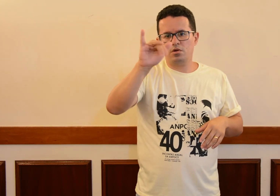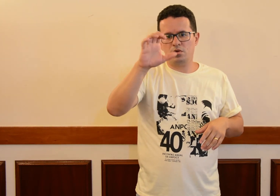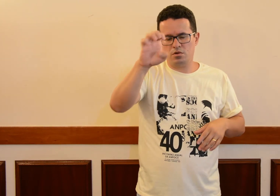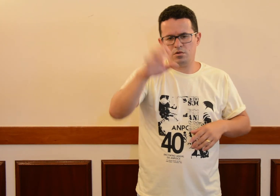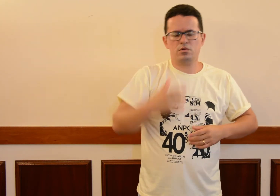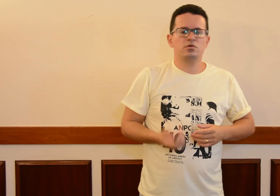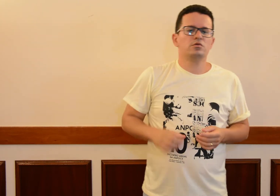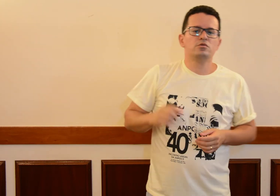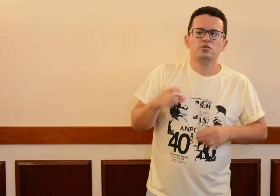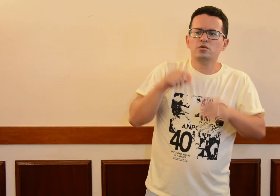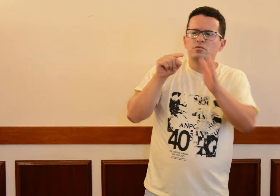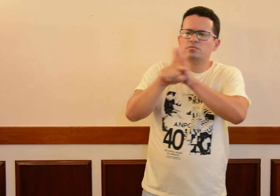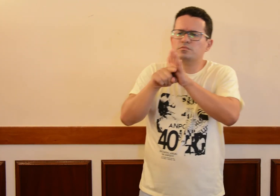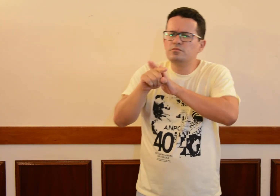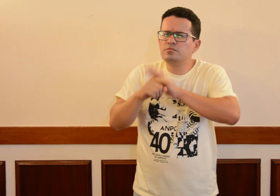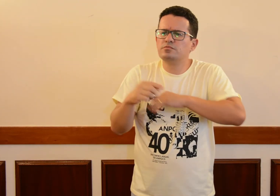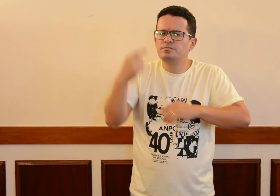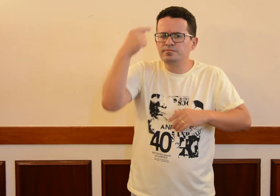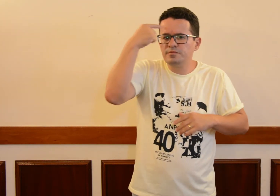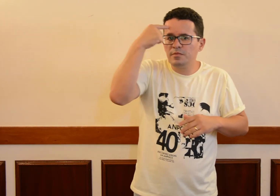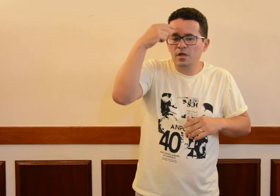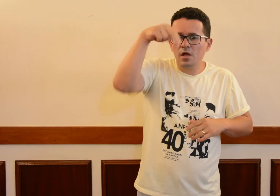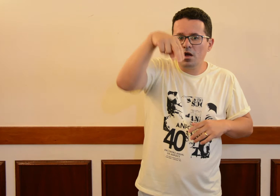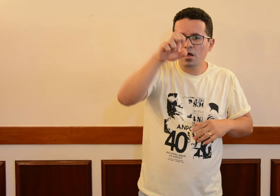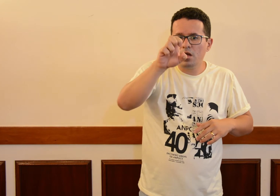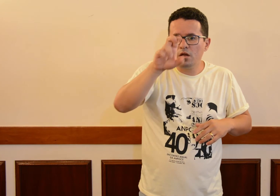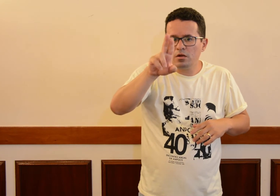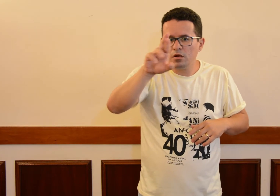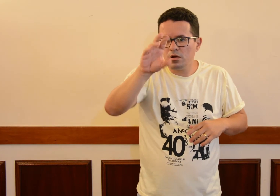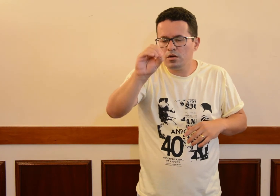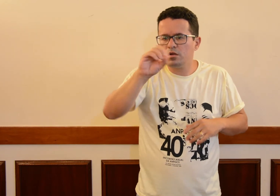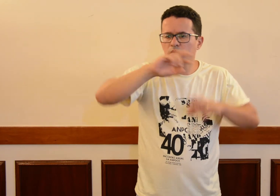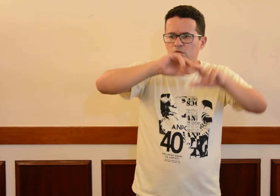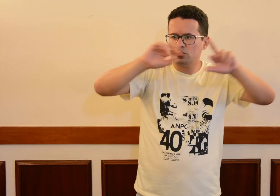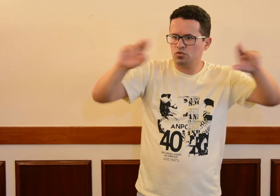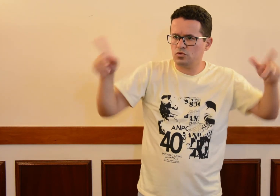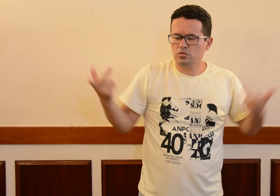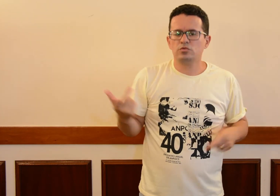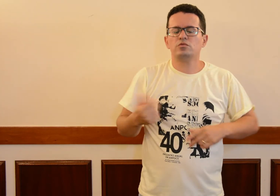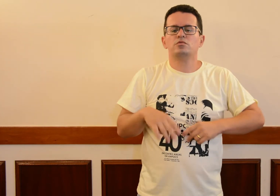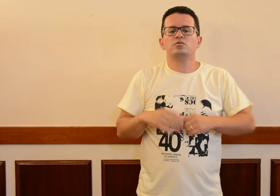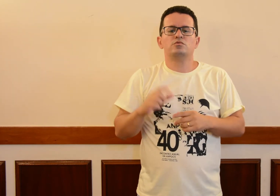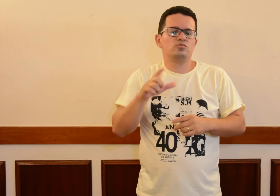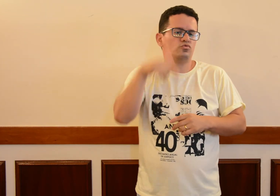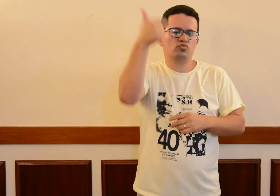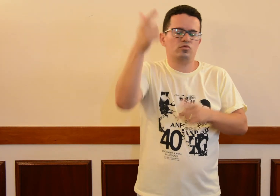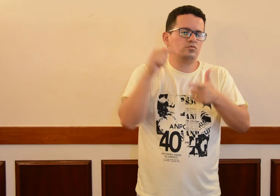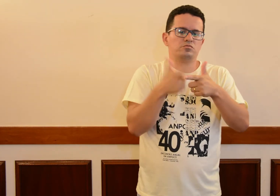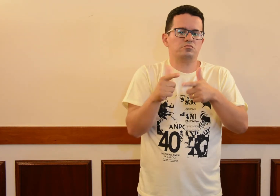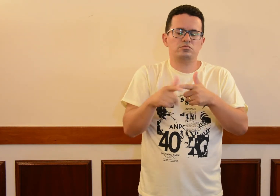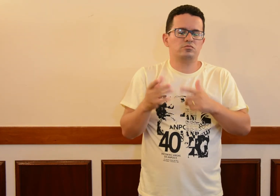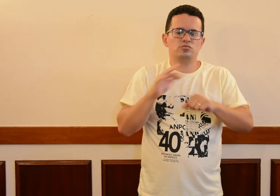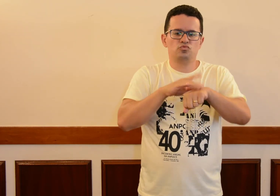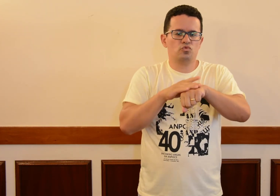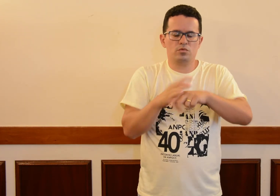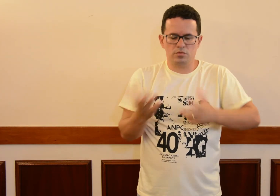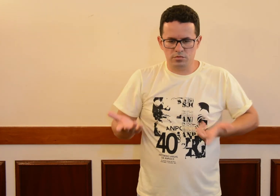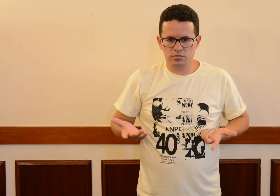e os autistas que se entendem como tendo síndrome de Asperger, por exemplo. Tomás não fala desta categoria